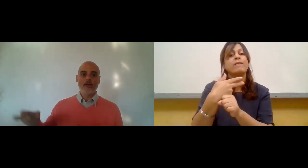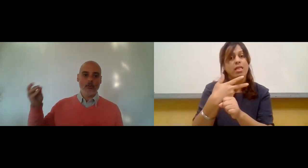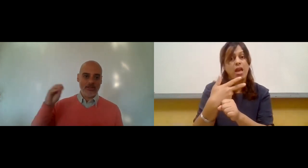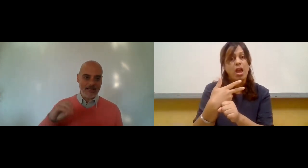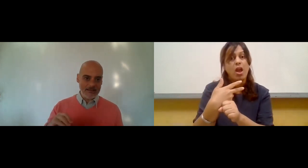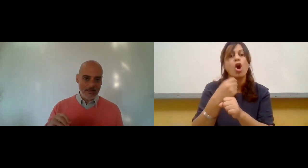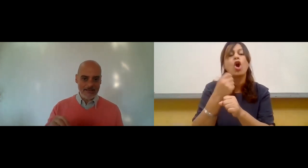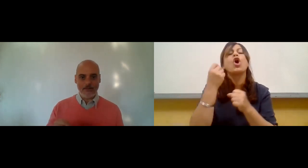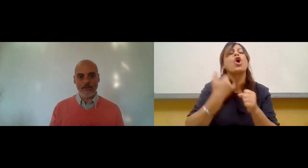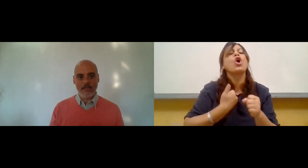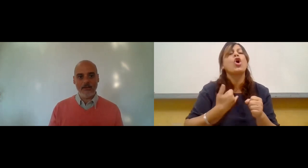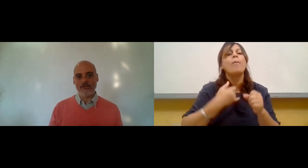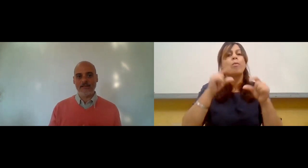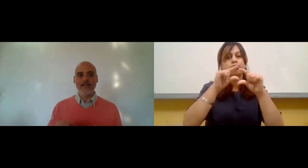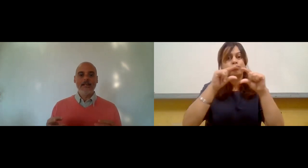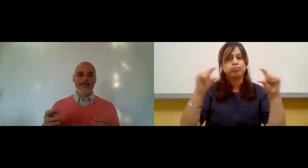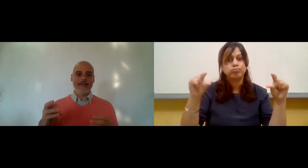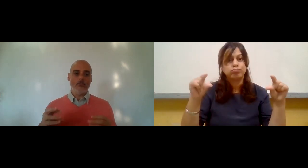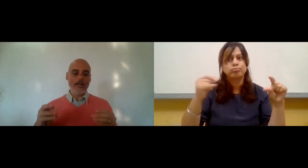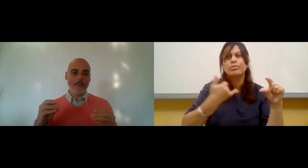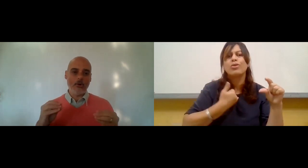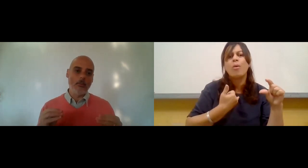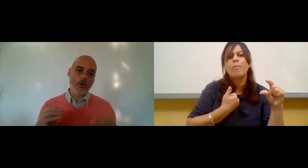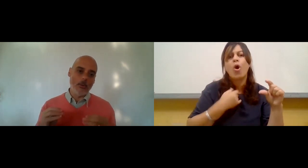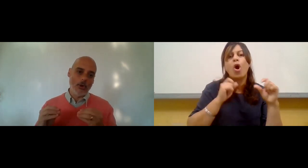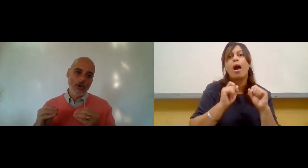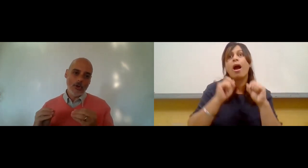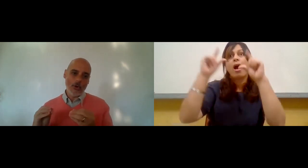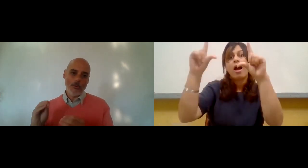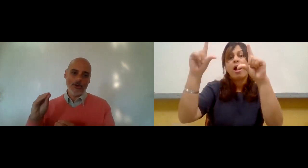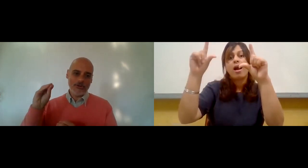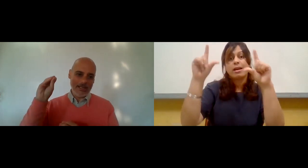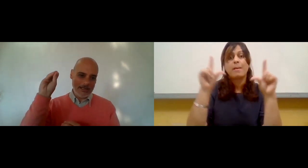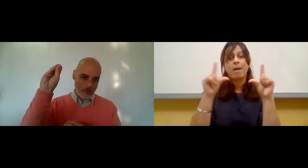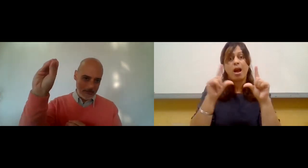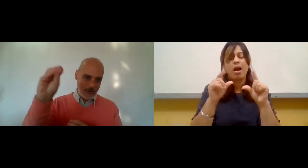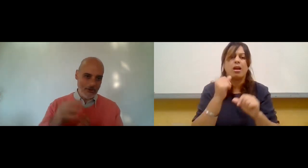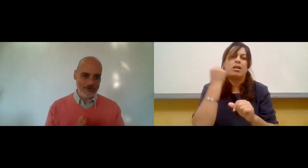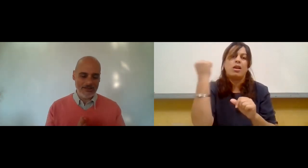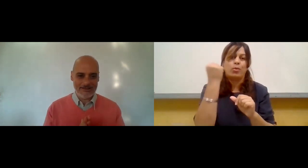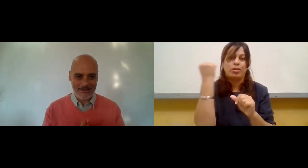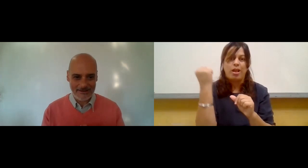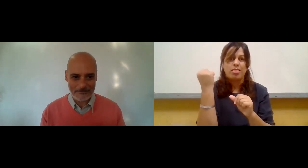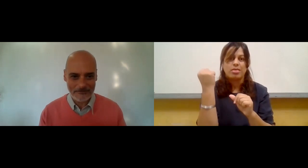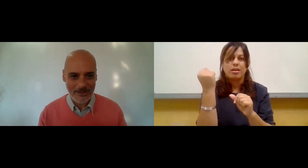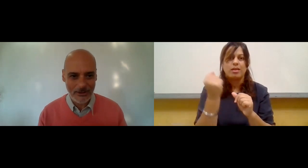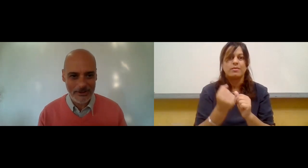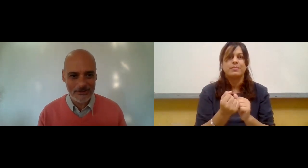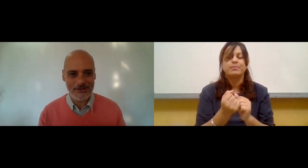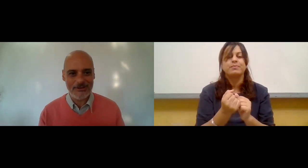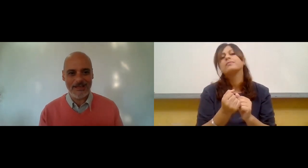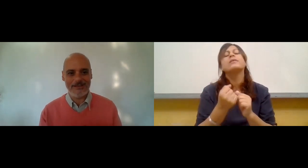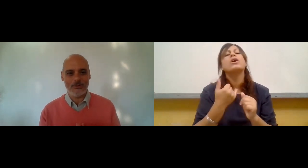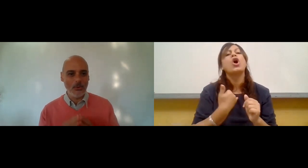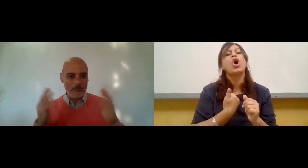subtitulados, cómo se agregan imágenes a los videos, es decir, es cómo nos ponemos los